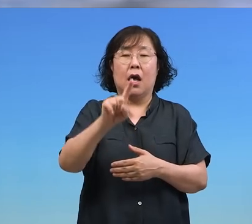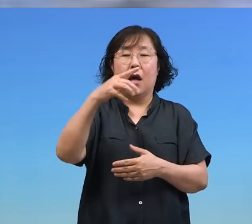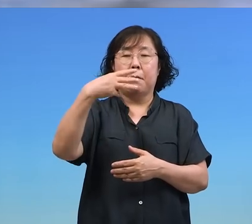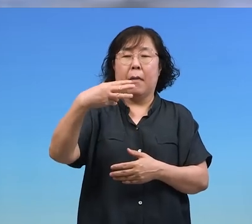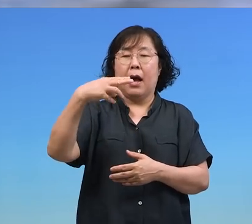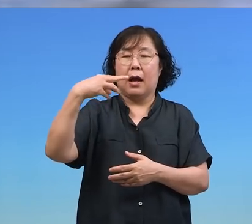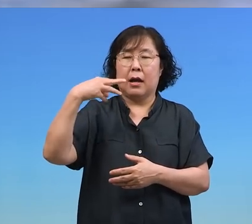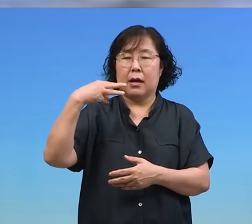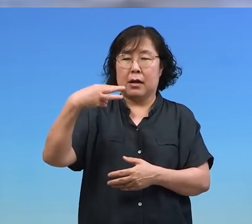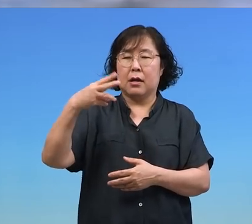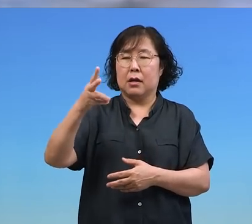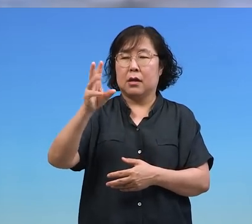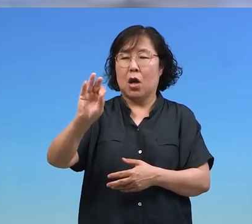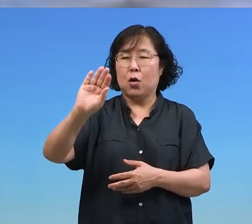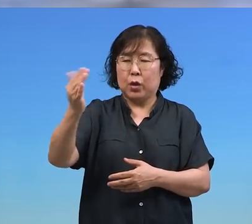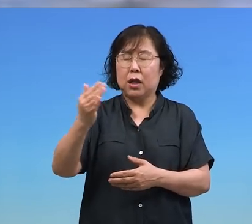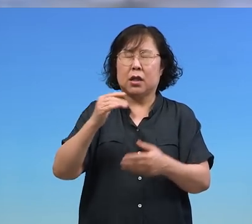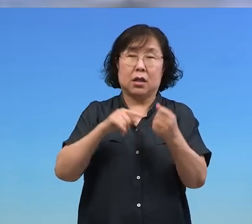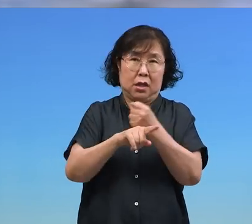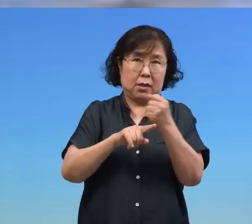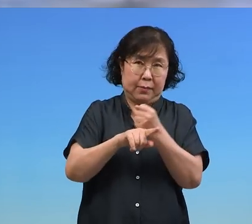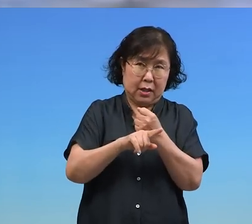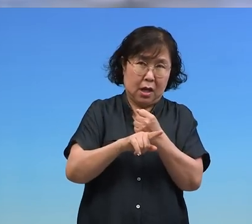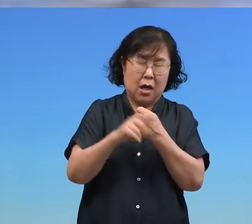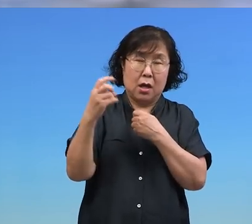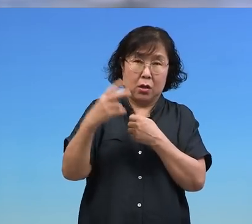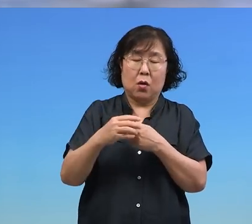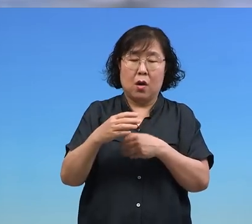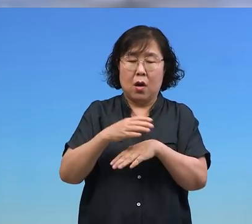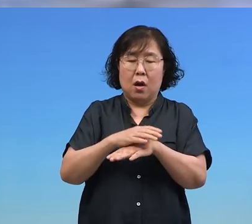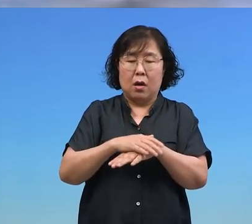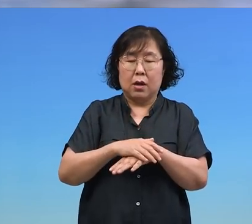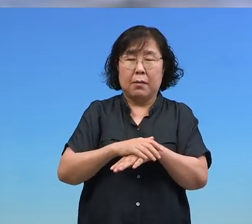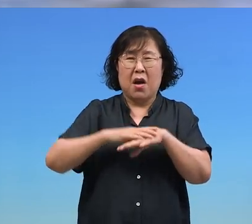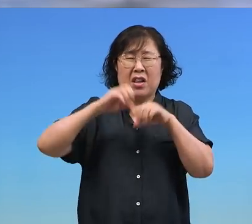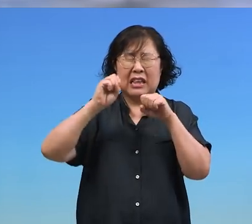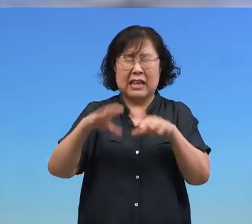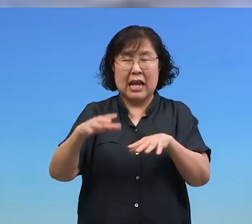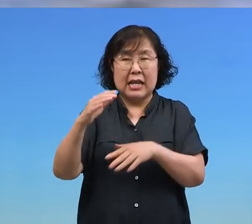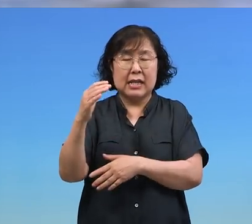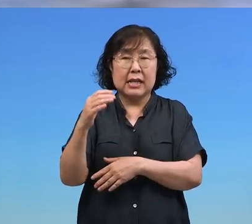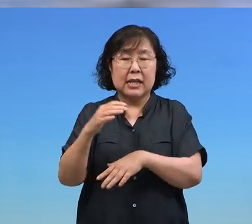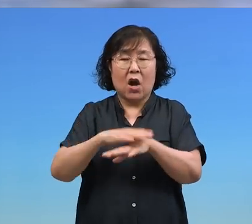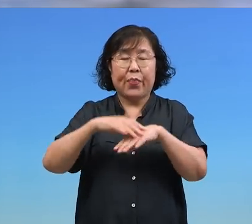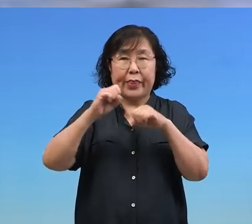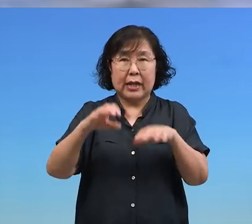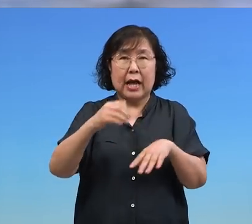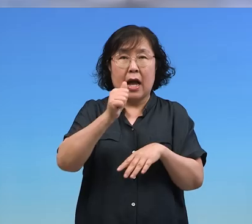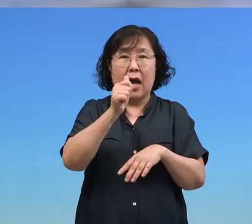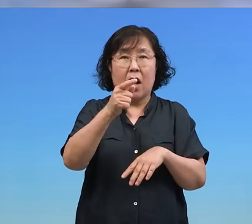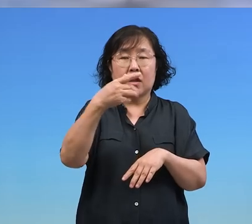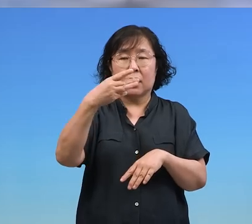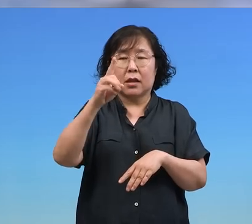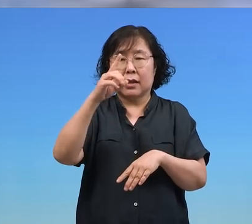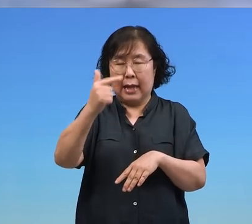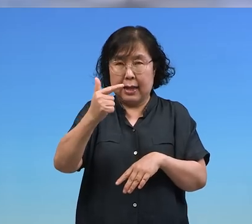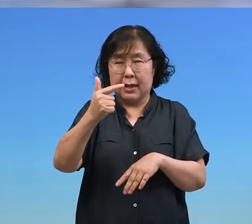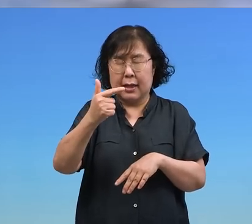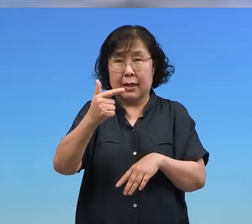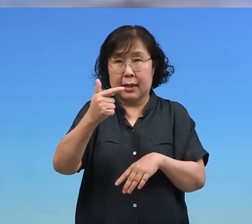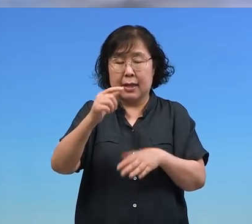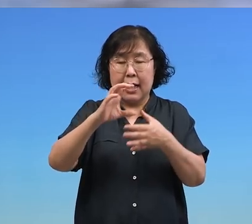망령되고의 의미예요 그리고 그다음 나오는 허탄한 이 단어는요 헬라로